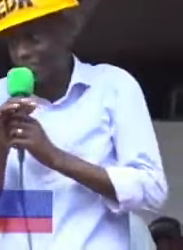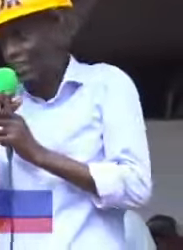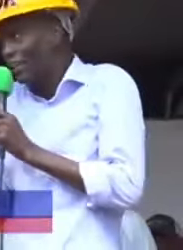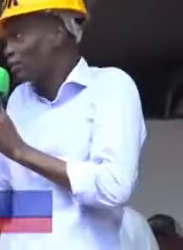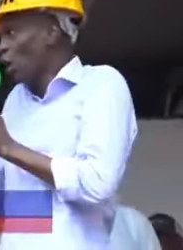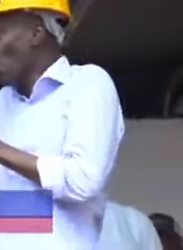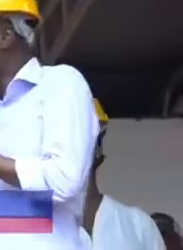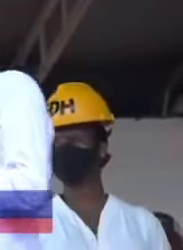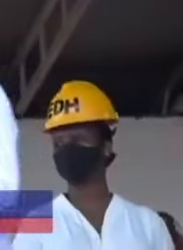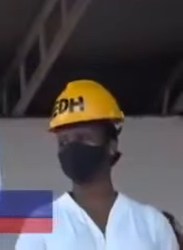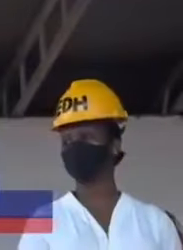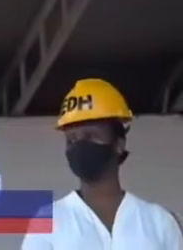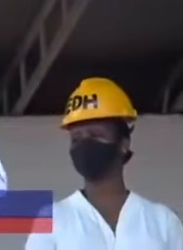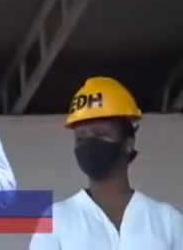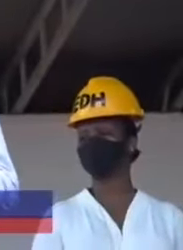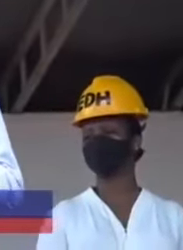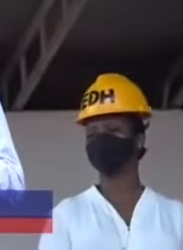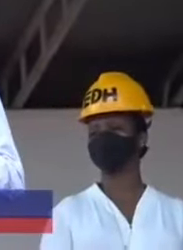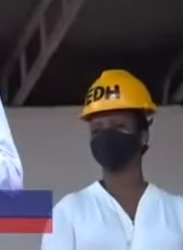fait.